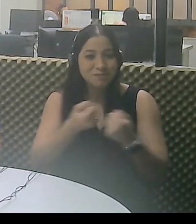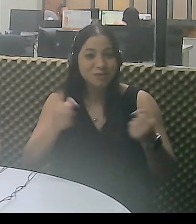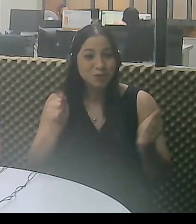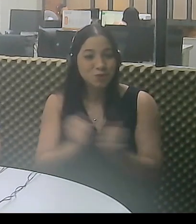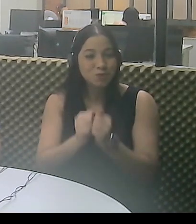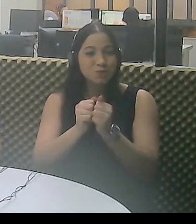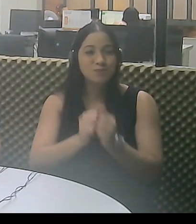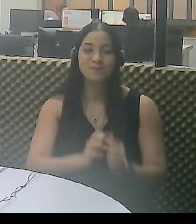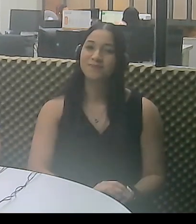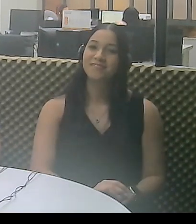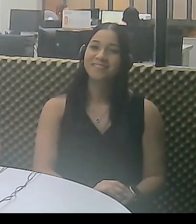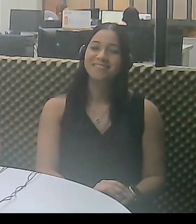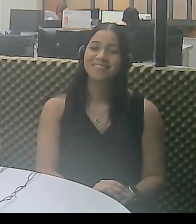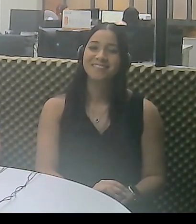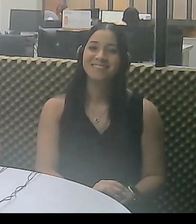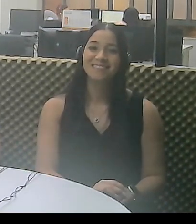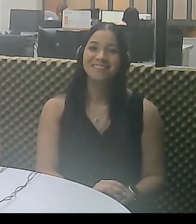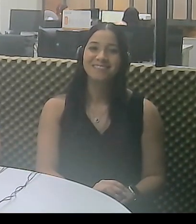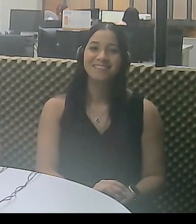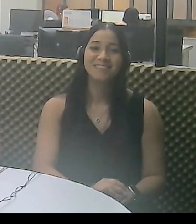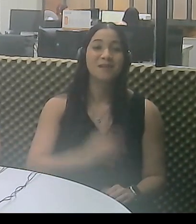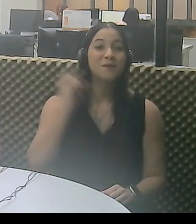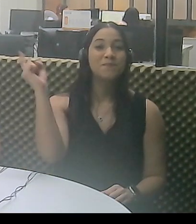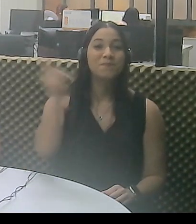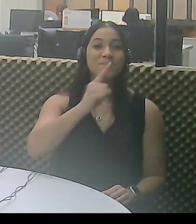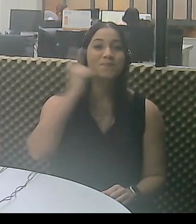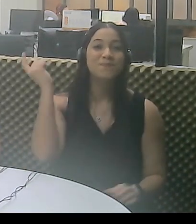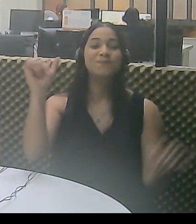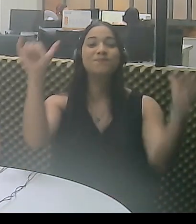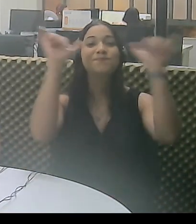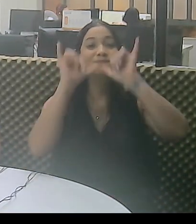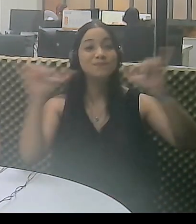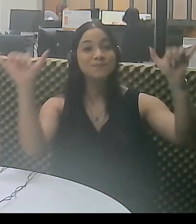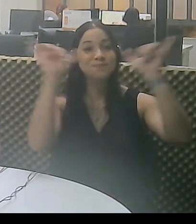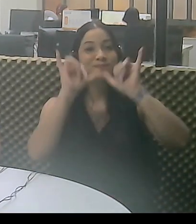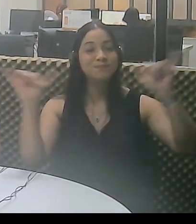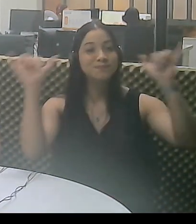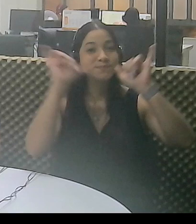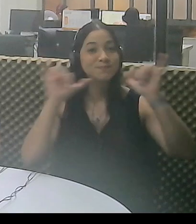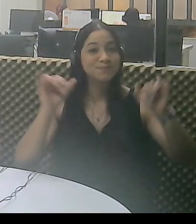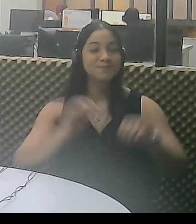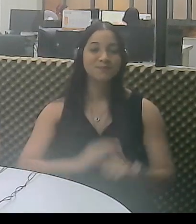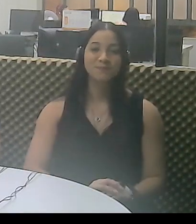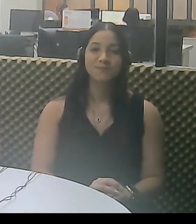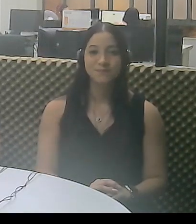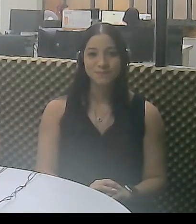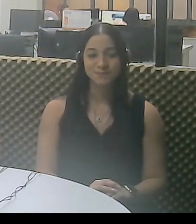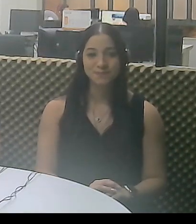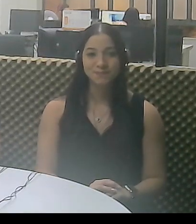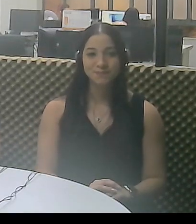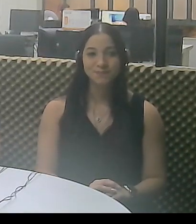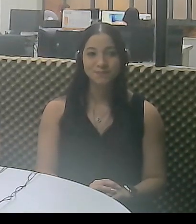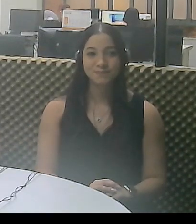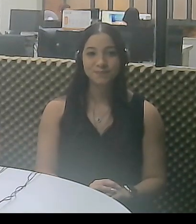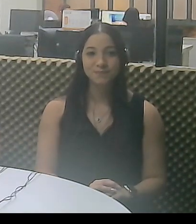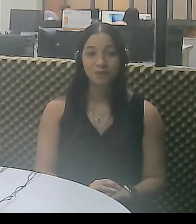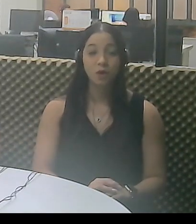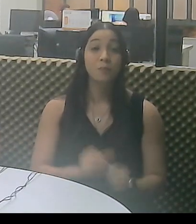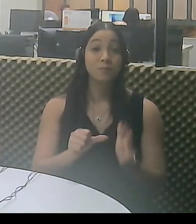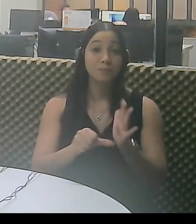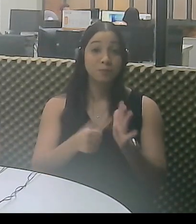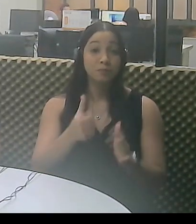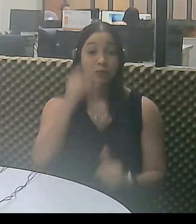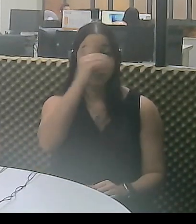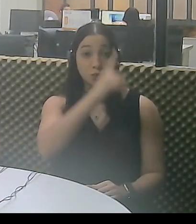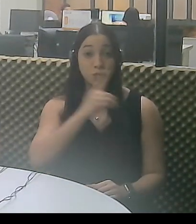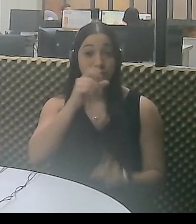com a gente. Giro de Notícias. O primeiro domingo de agosto